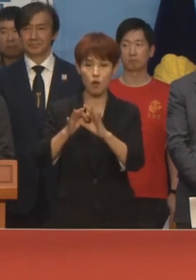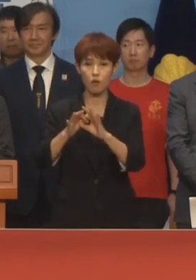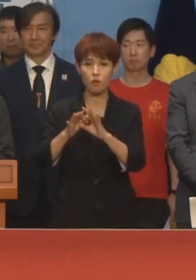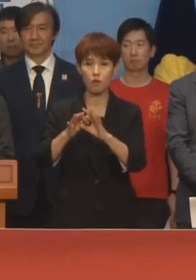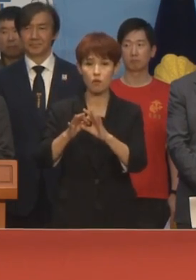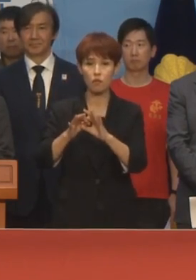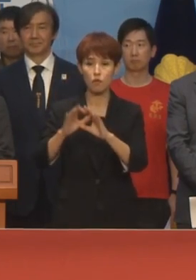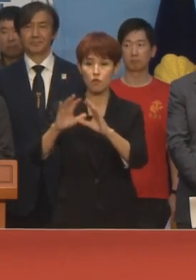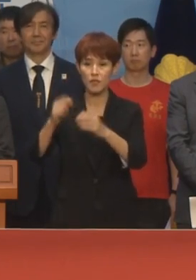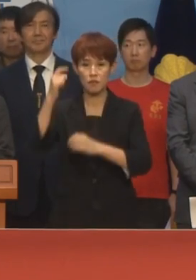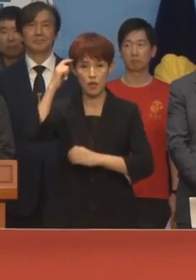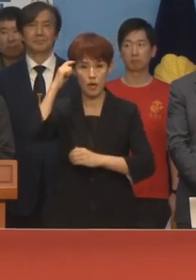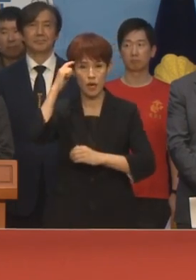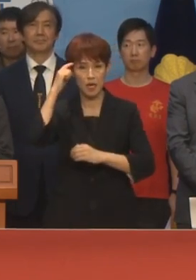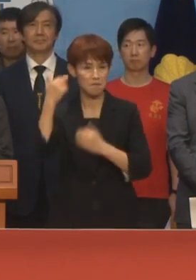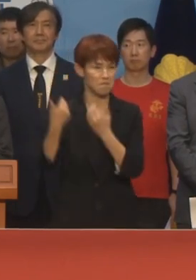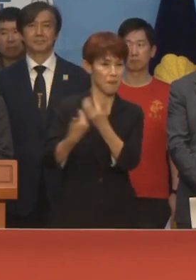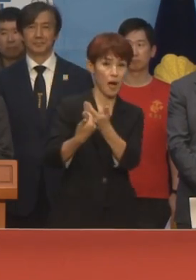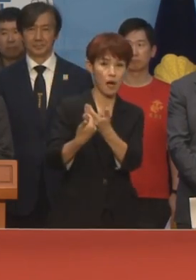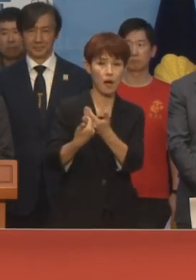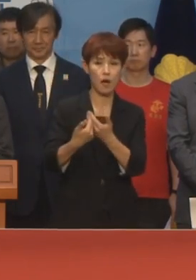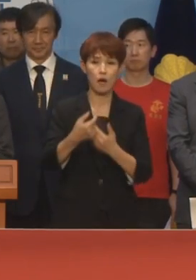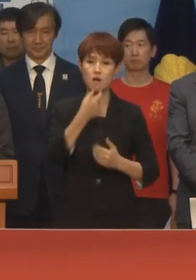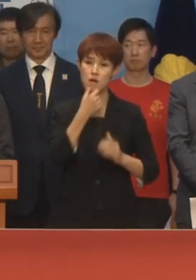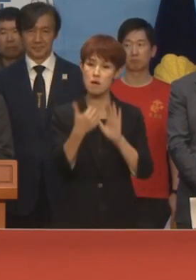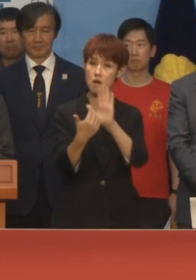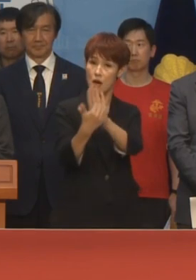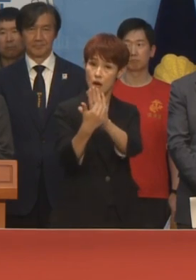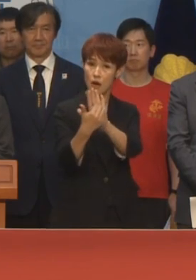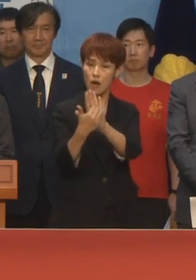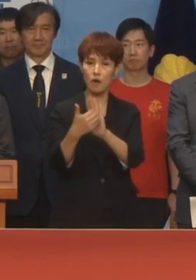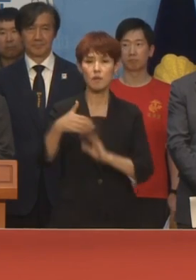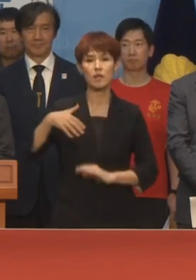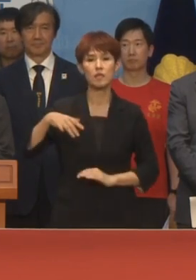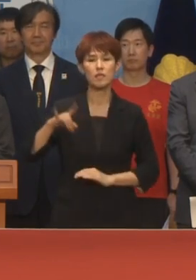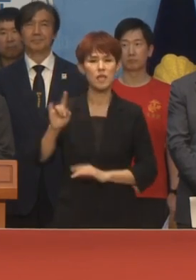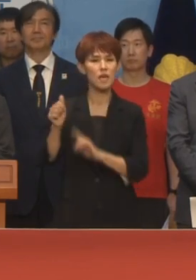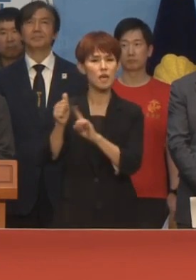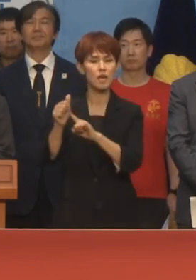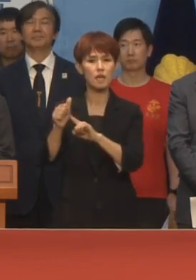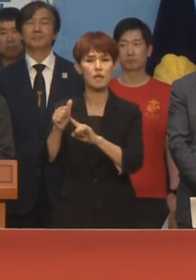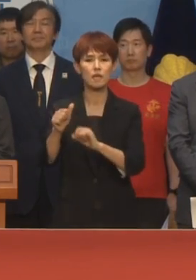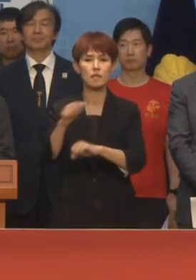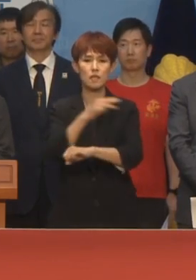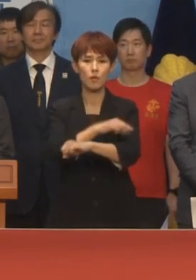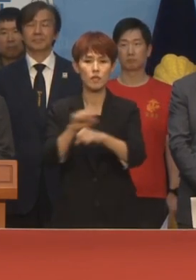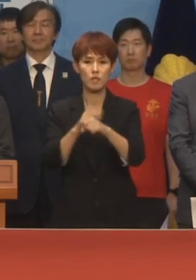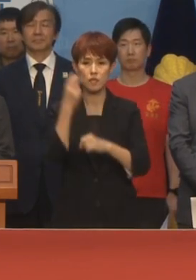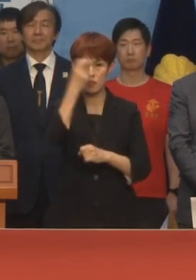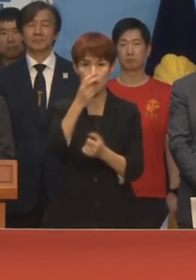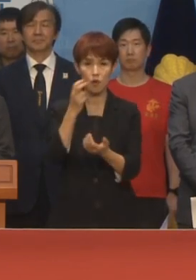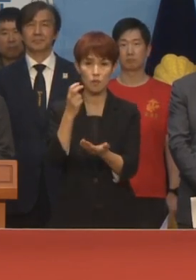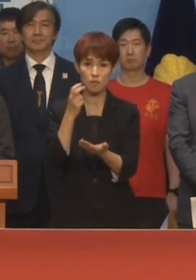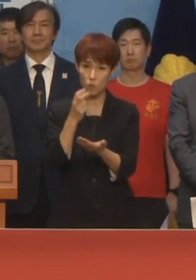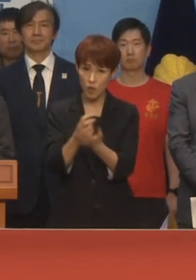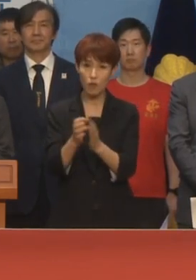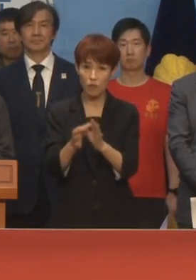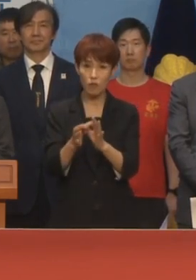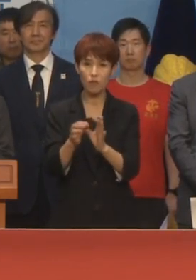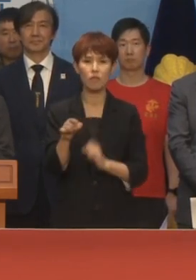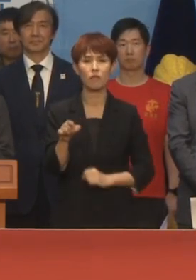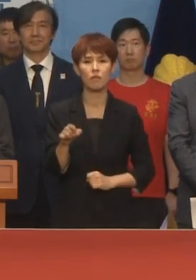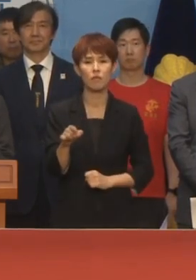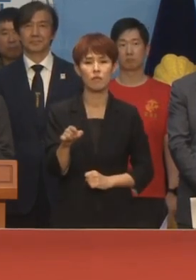민심을 거부하고 또 거부권을 행사한다면 이 최상병 특검은 아마